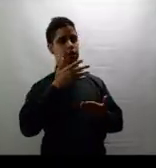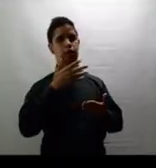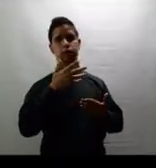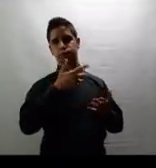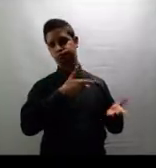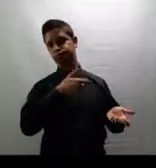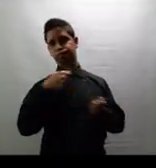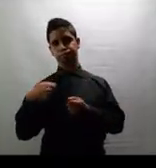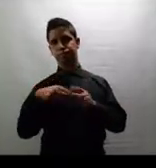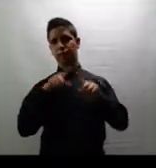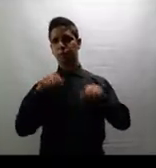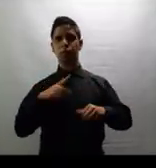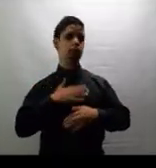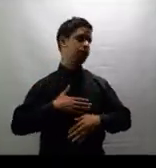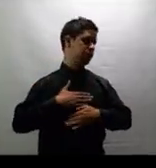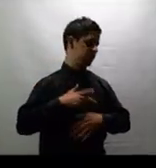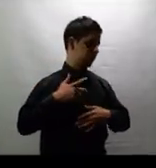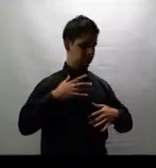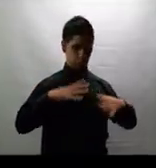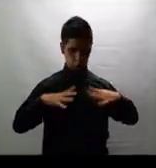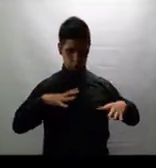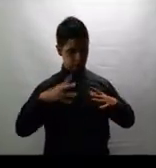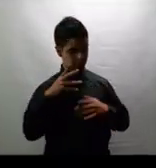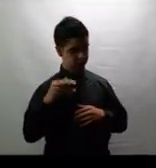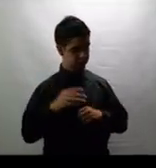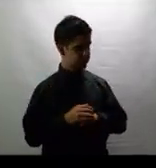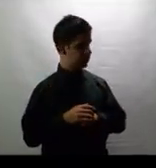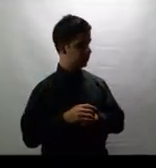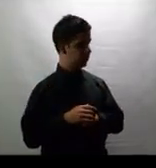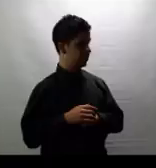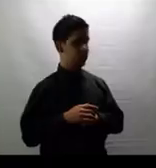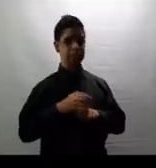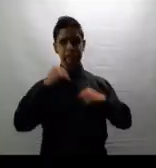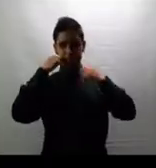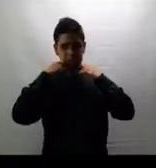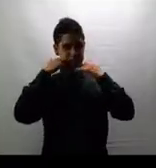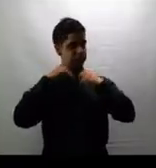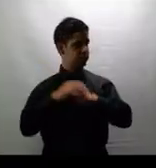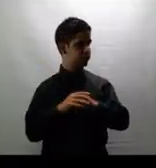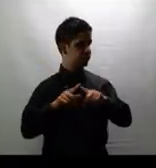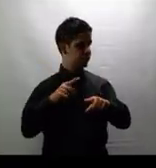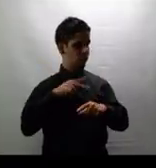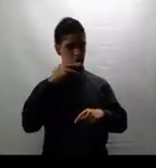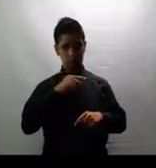tal y tal cual estaba así es que todo sudado y de esto